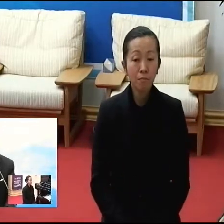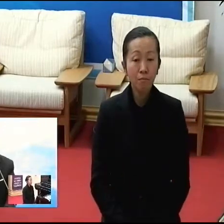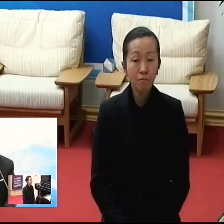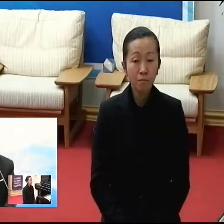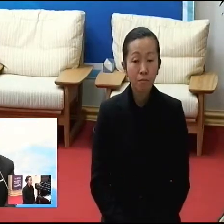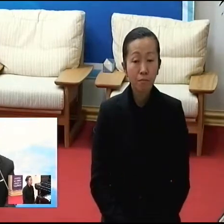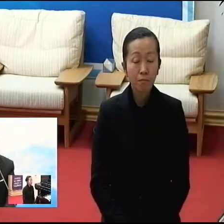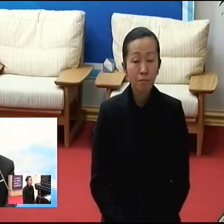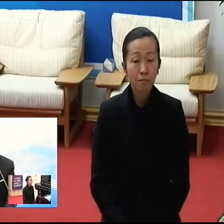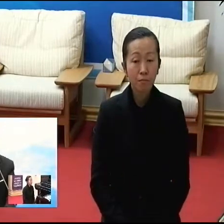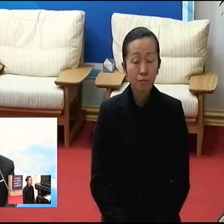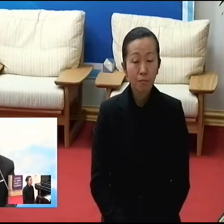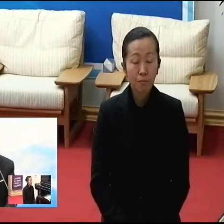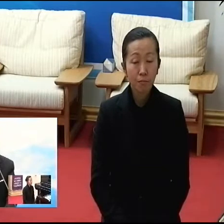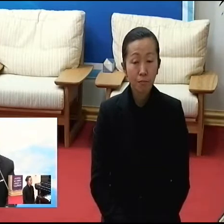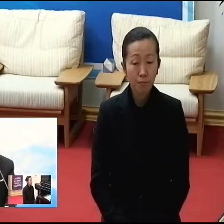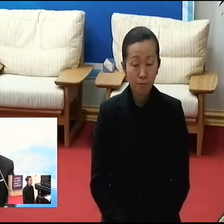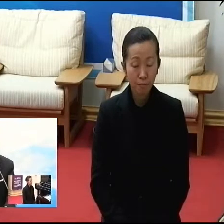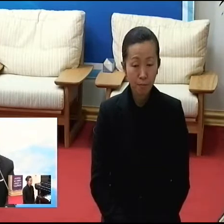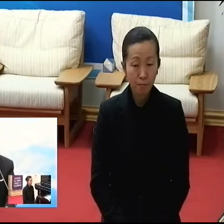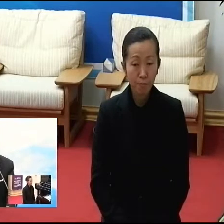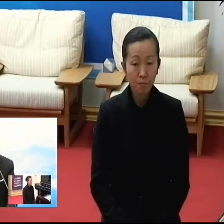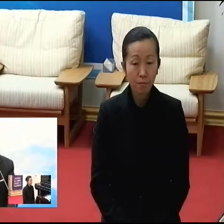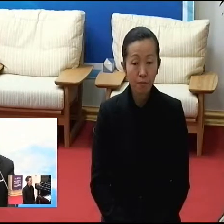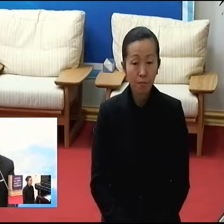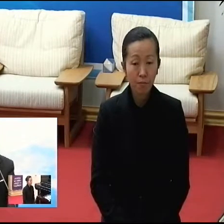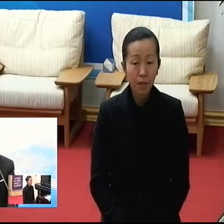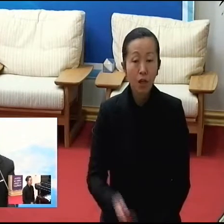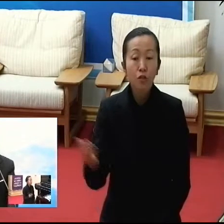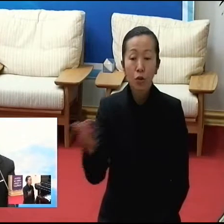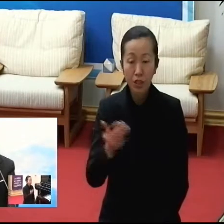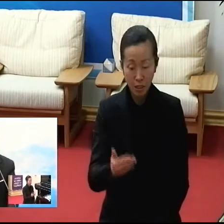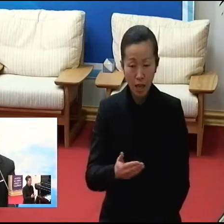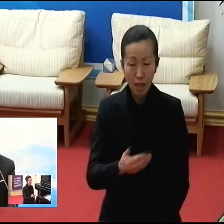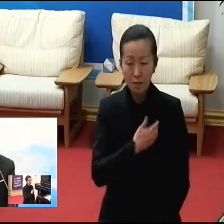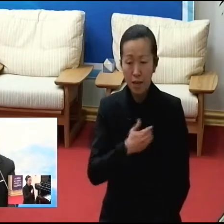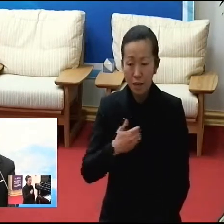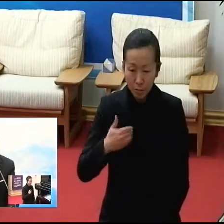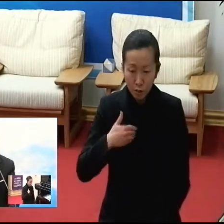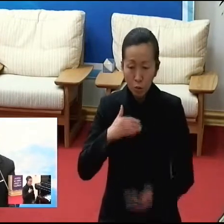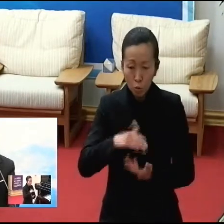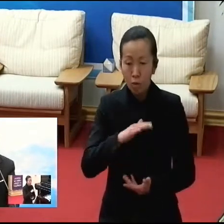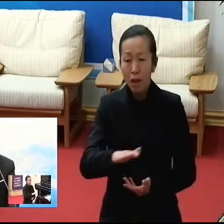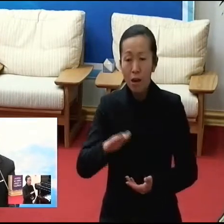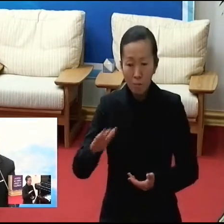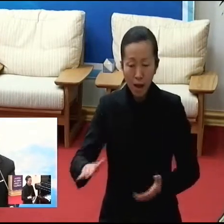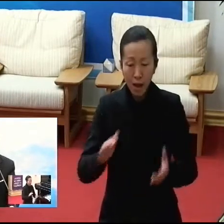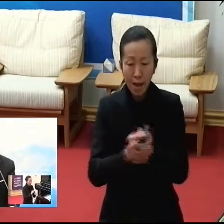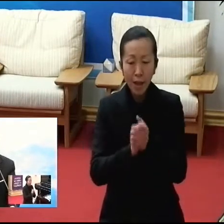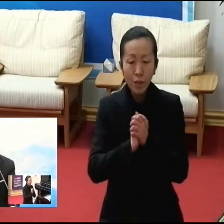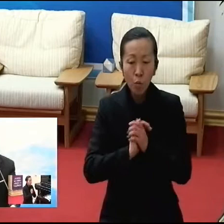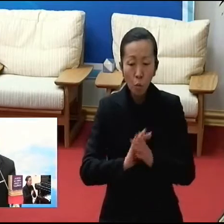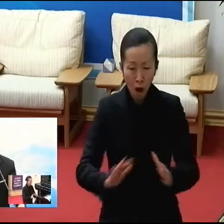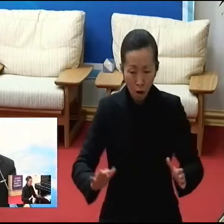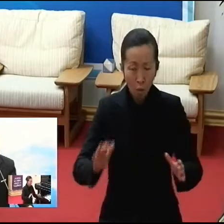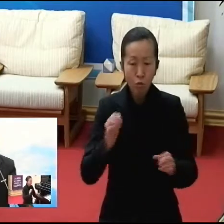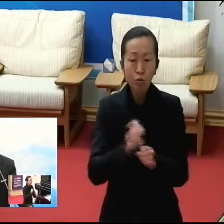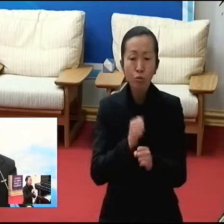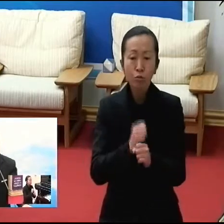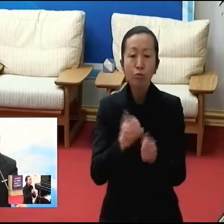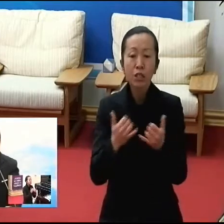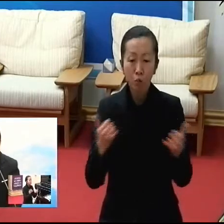수만 있으면 한번 화목 피스메이커가 한번 되시기 바랍니다. そしてできるなら平和のピースの